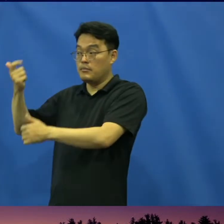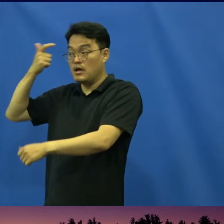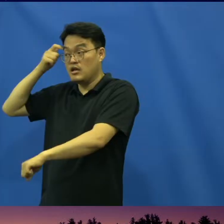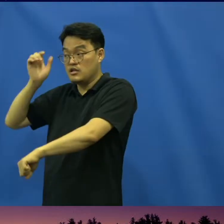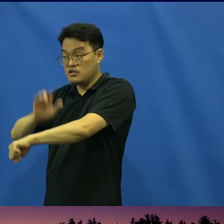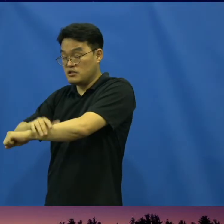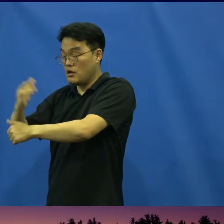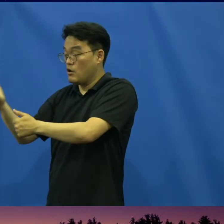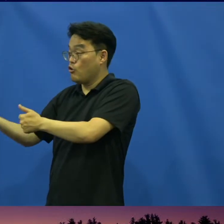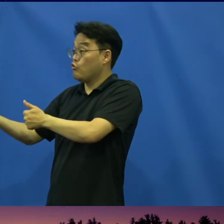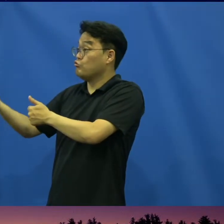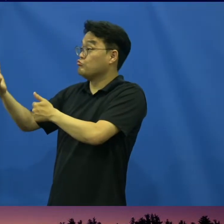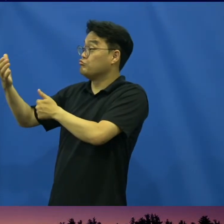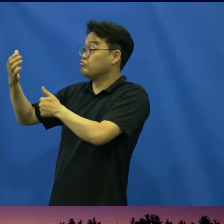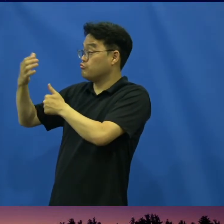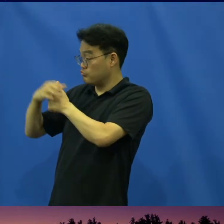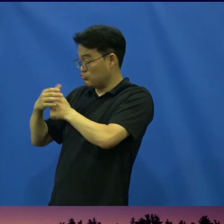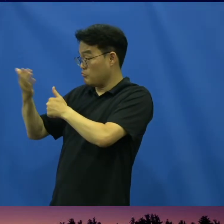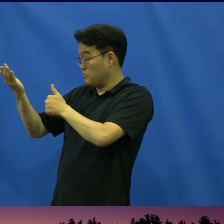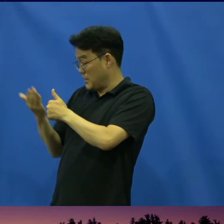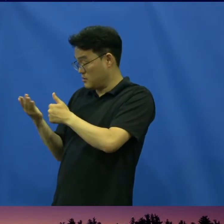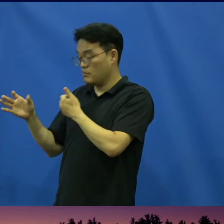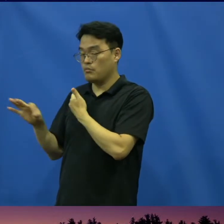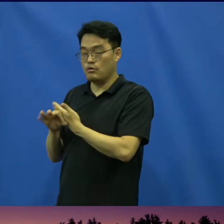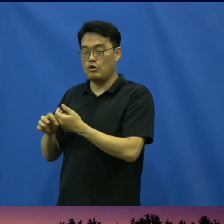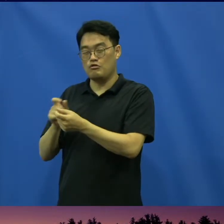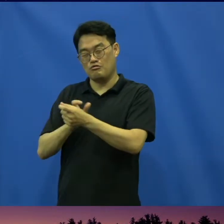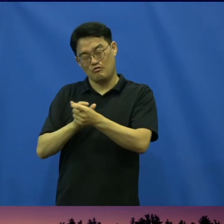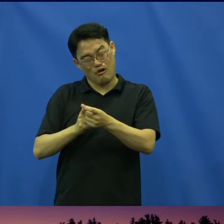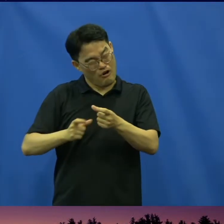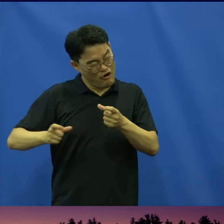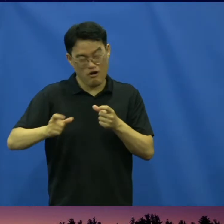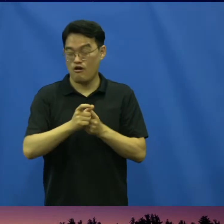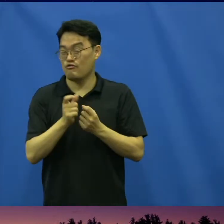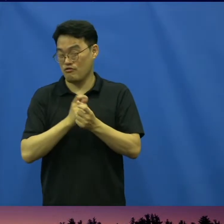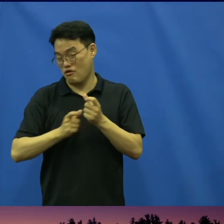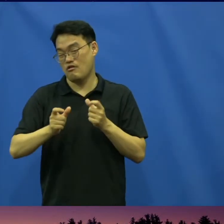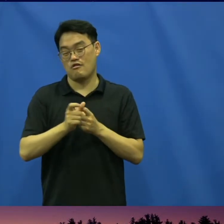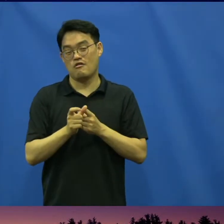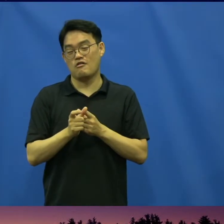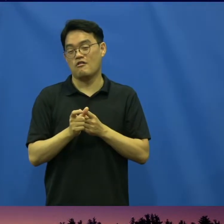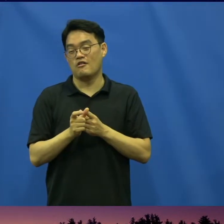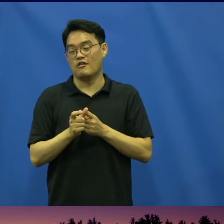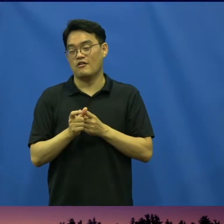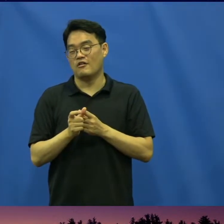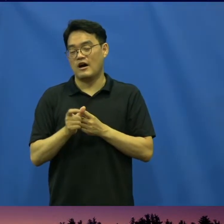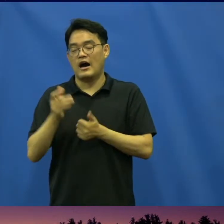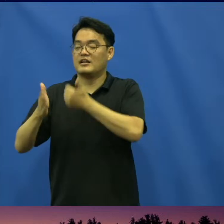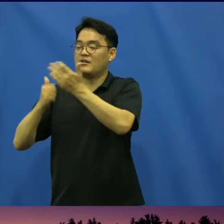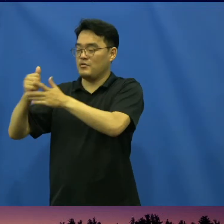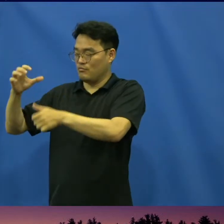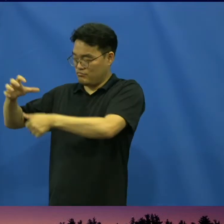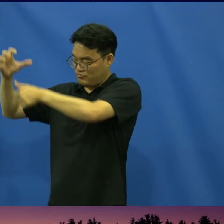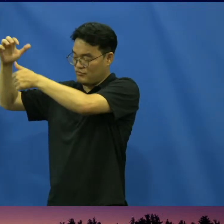설교에 C.S. 루이스 많이 예를 들었어요. 이번 주도 들 거예요.